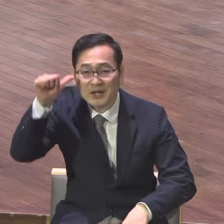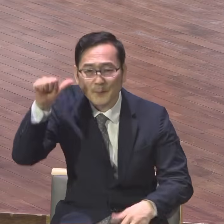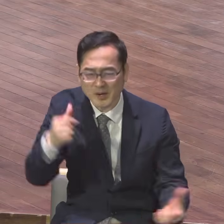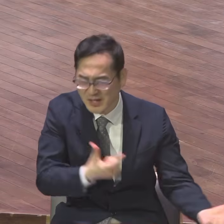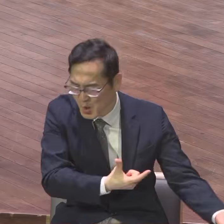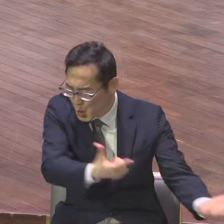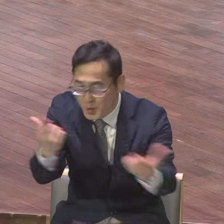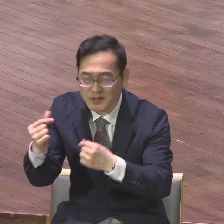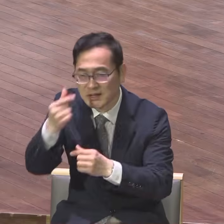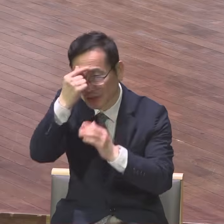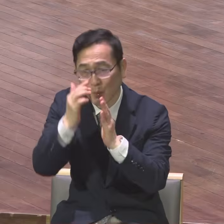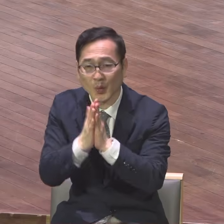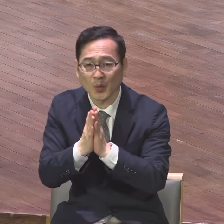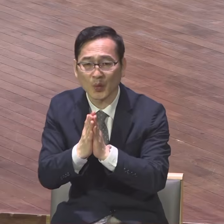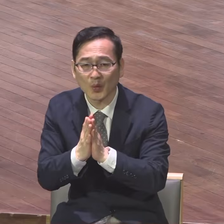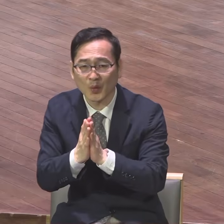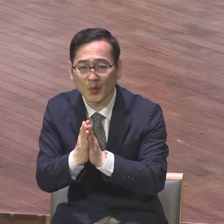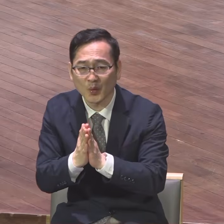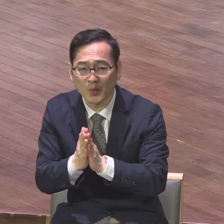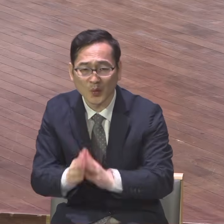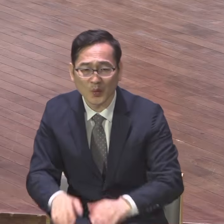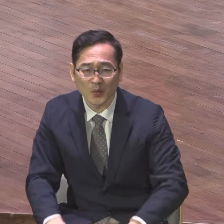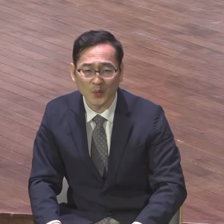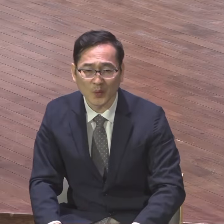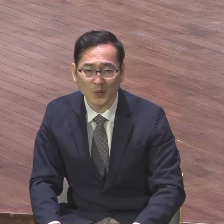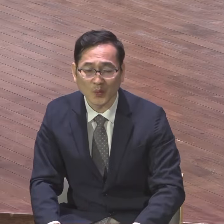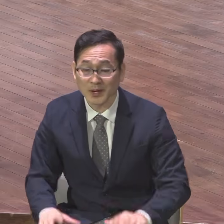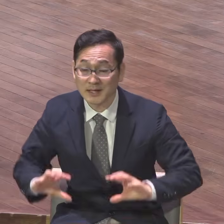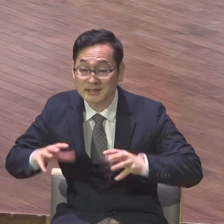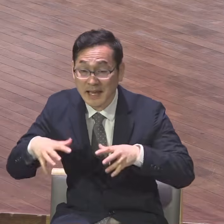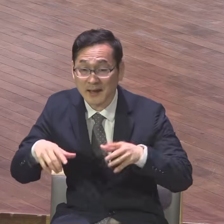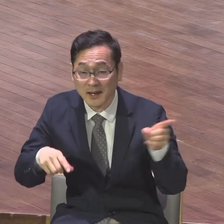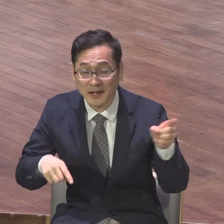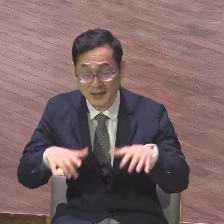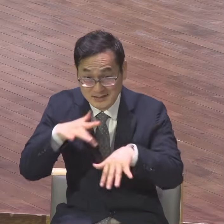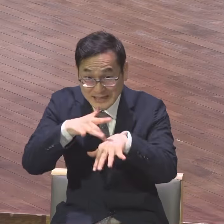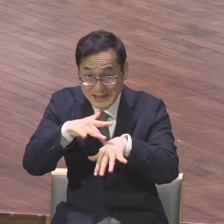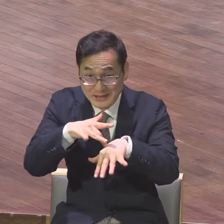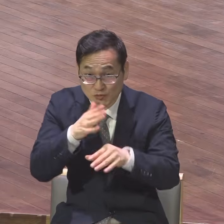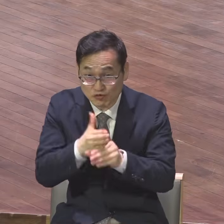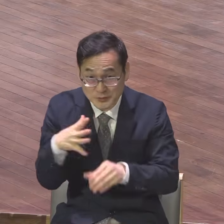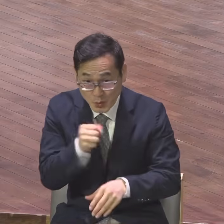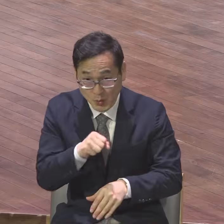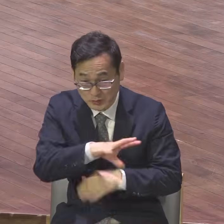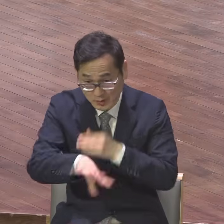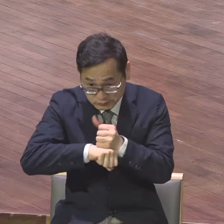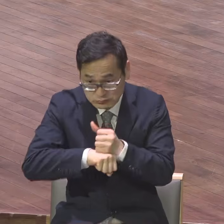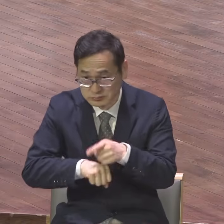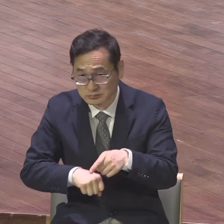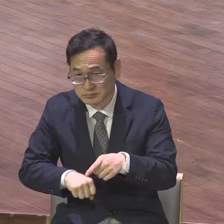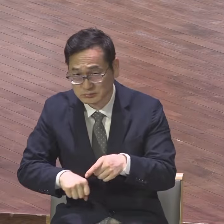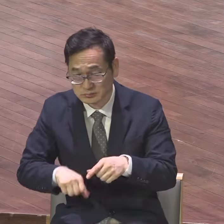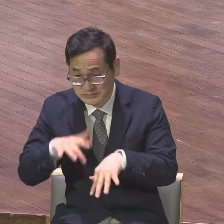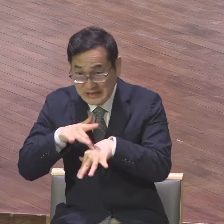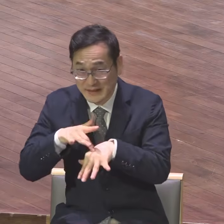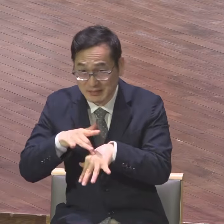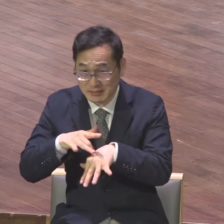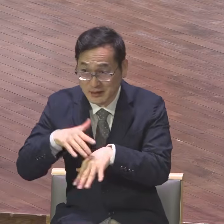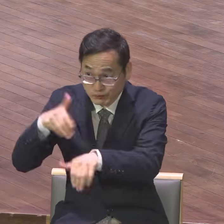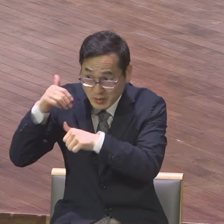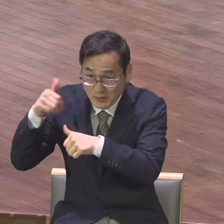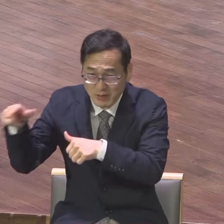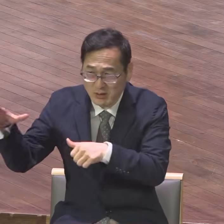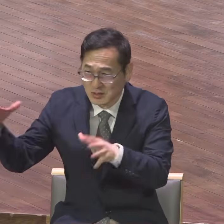기독교는 계속 감소하는데 무슬림만 전 세계를 장악해요. 기도의 능력입니다. 귀신들 앞에 기도하든 어떤